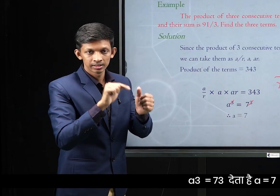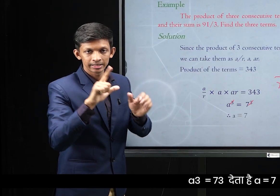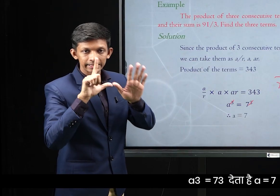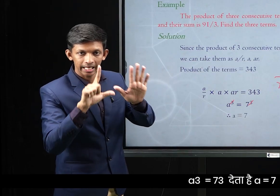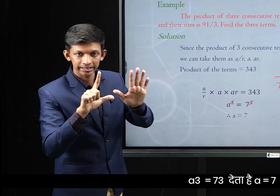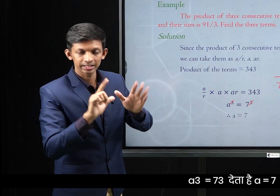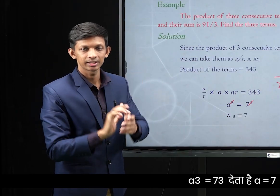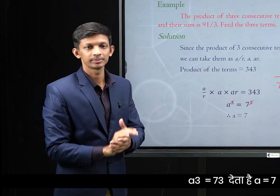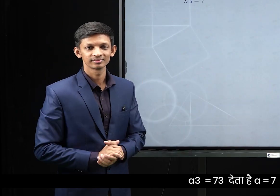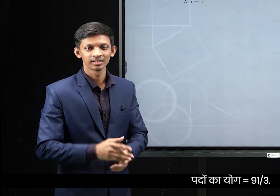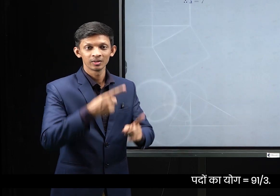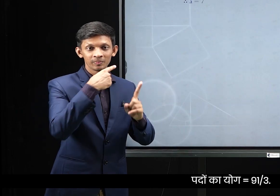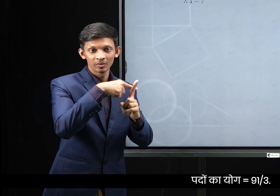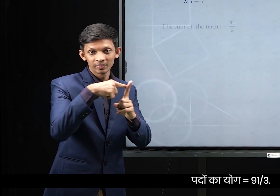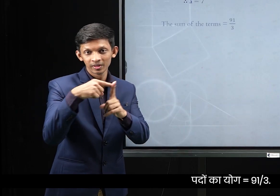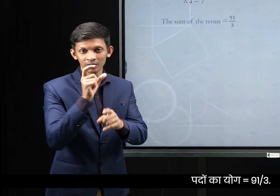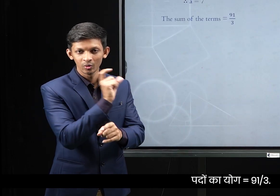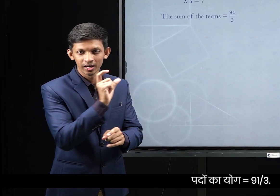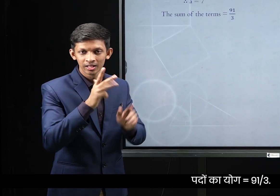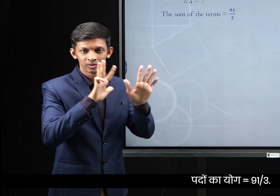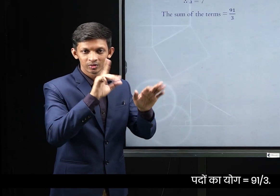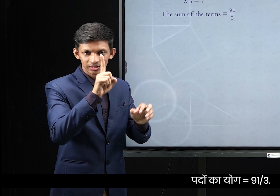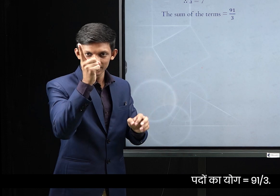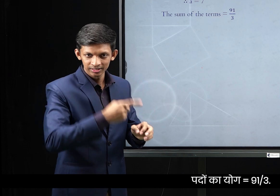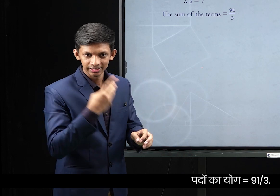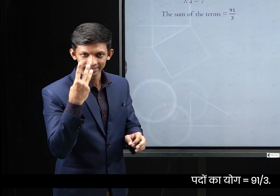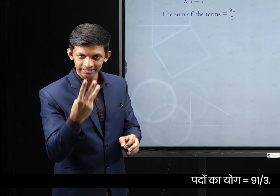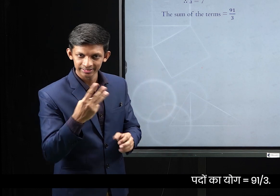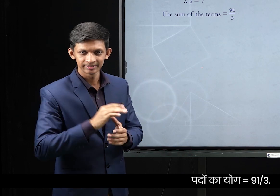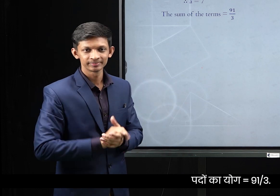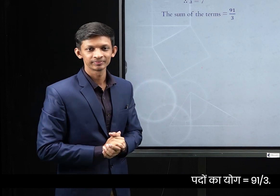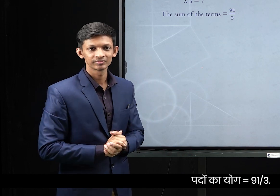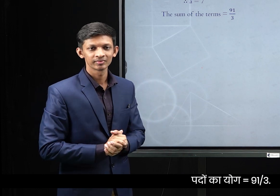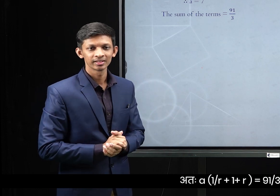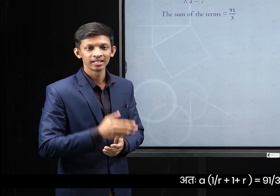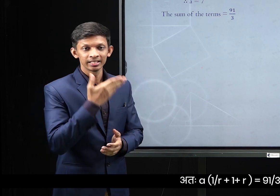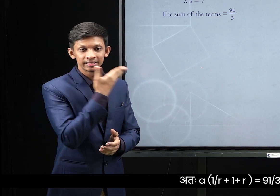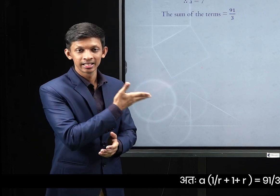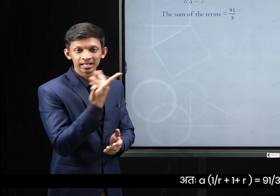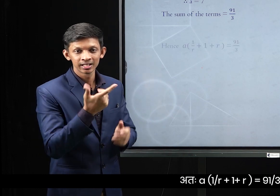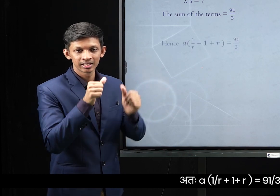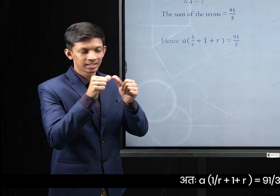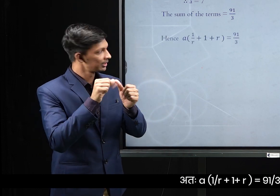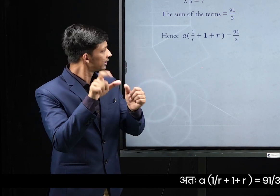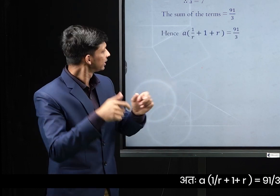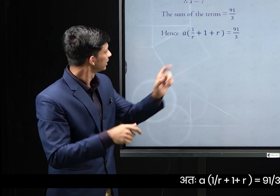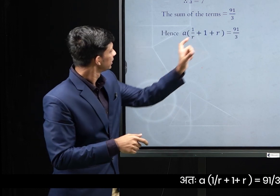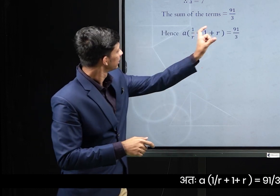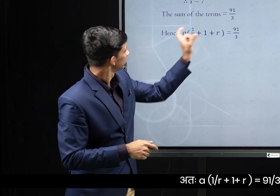7। पदों का योग इक्वल्स 91/3। अतः 1/r